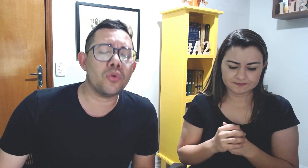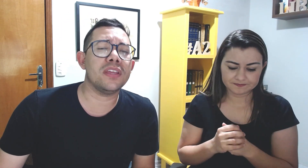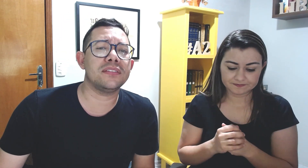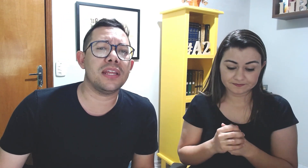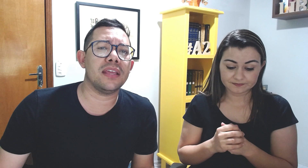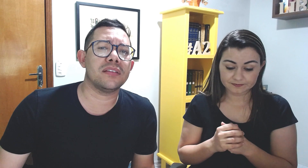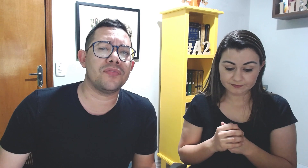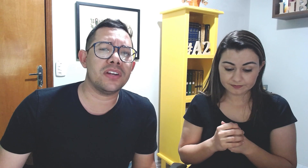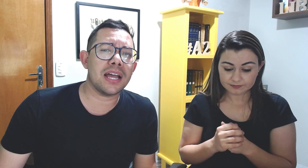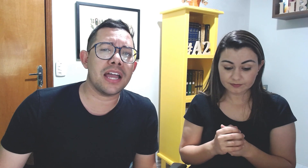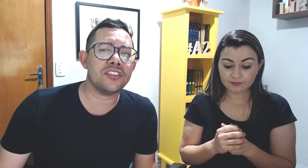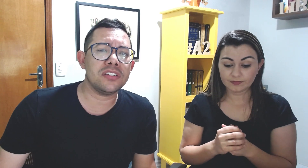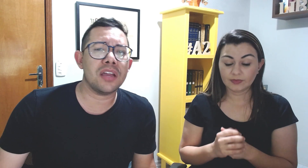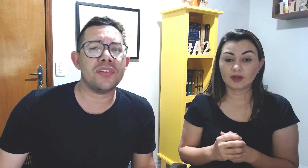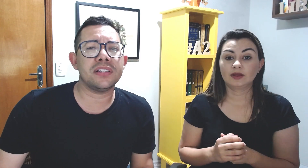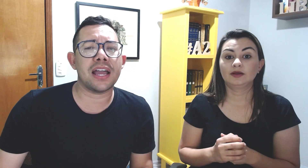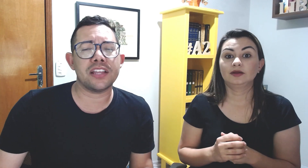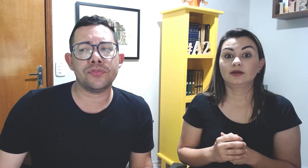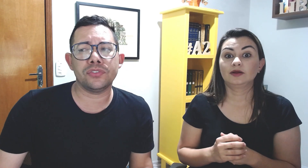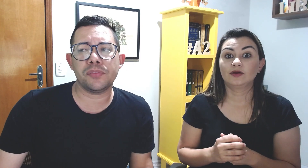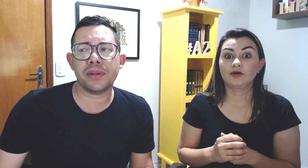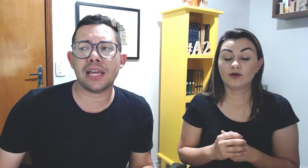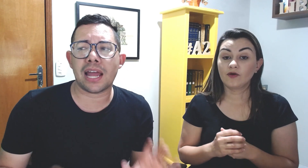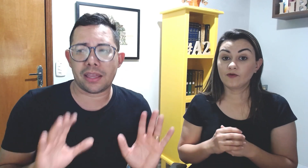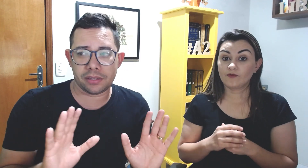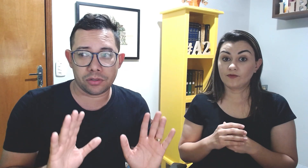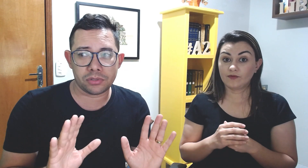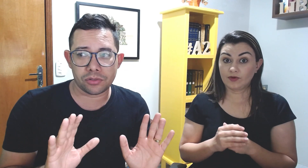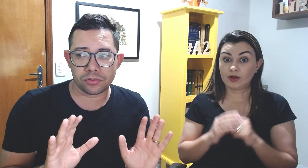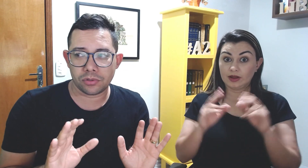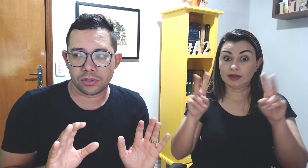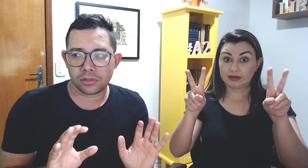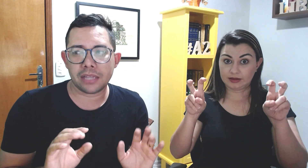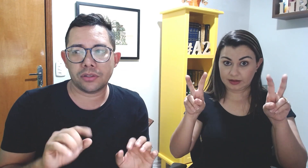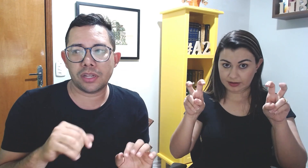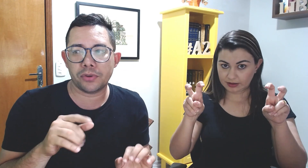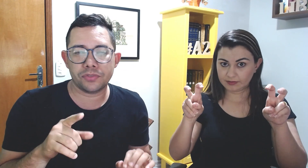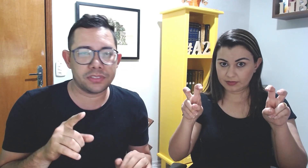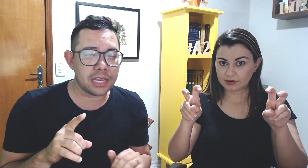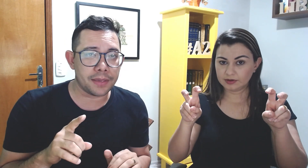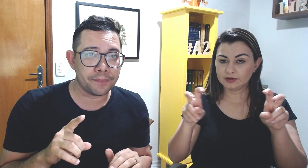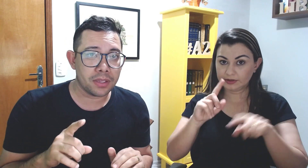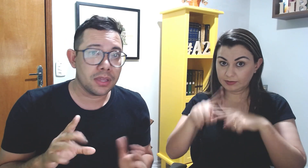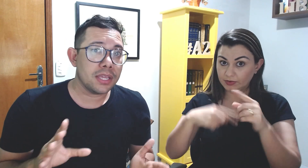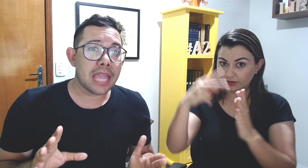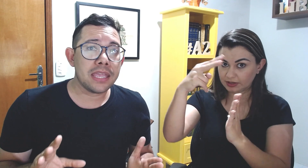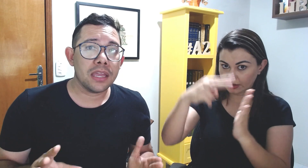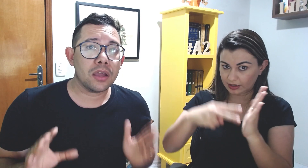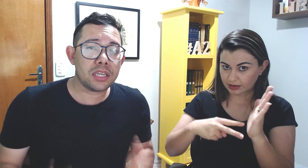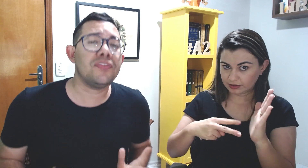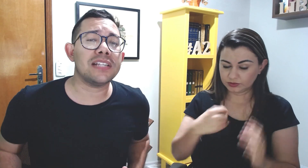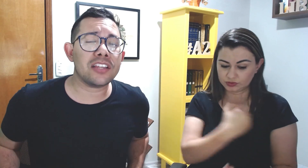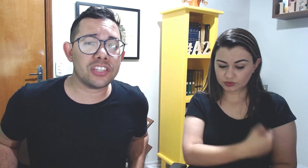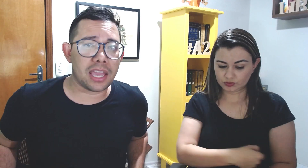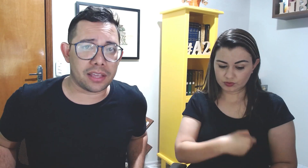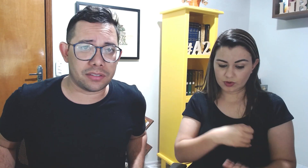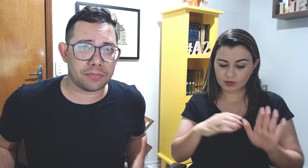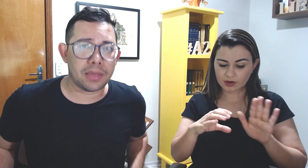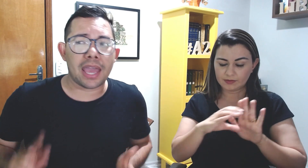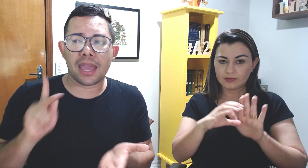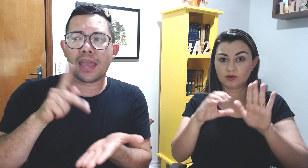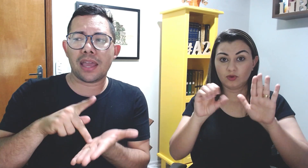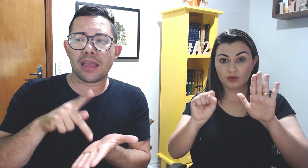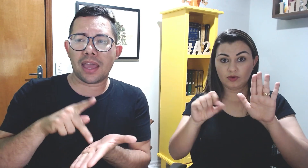e conhecereis a verdade, e a verdade vos libertará. Esse é o texto, tá? Então depois você lê. E aí, que verdade que é